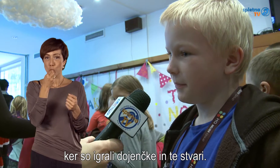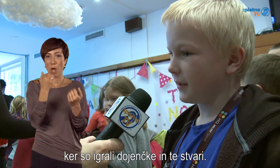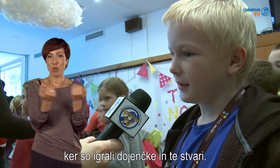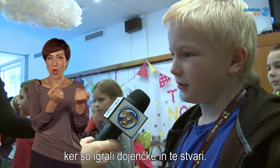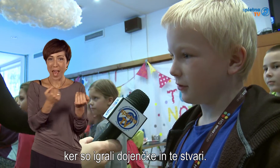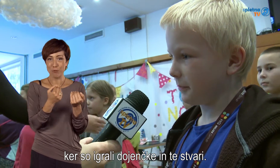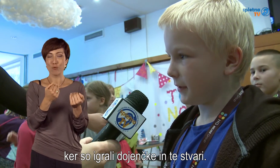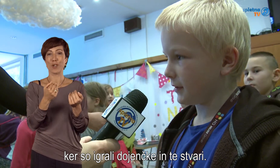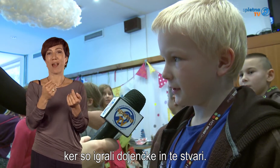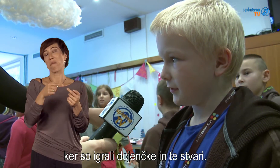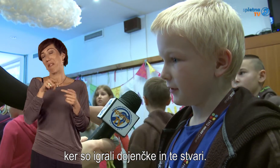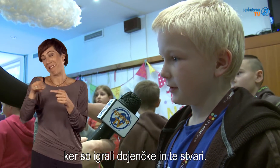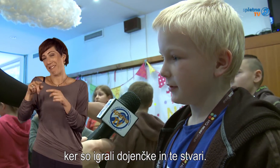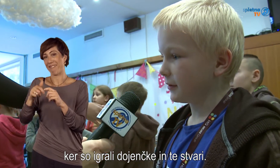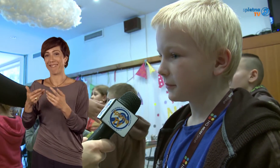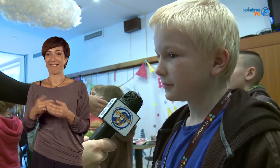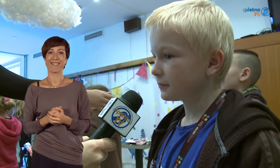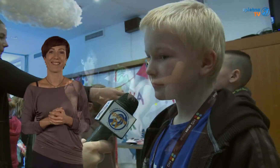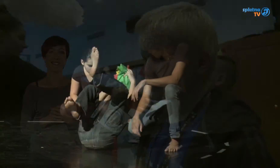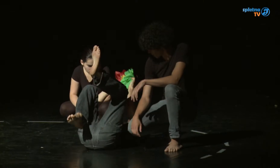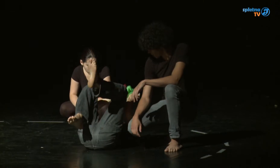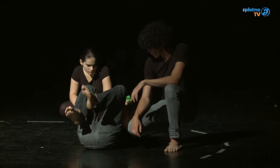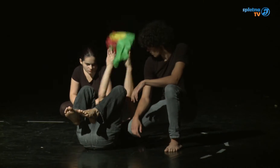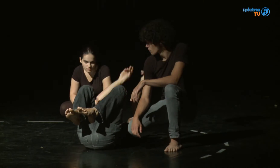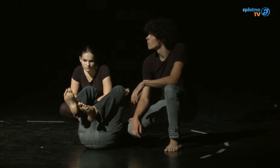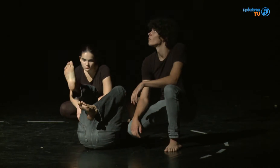dojenčki pa te stvari.